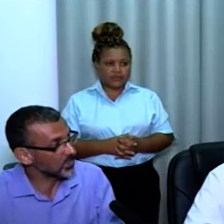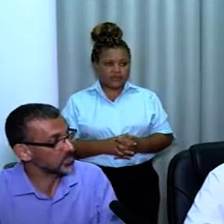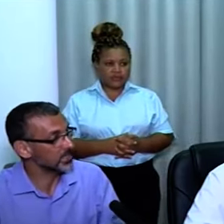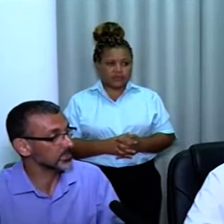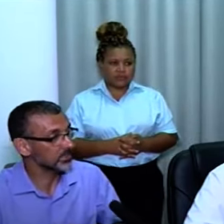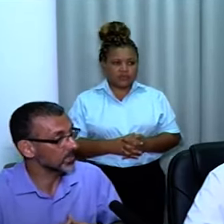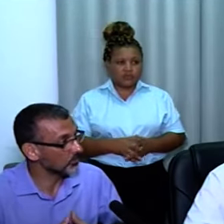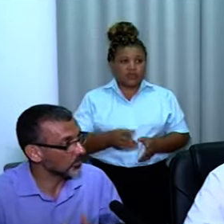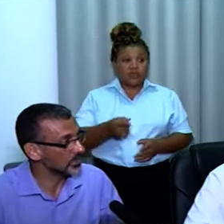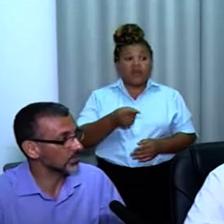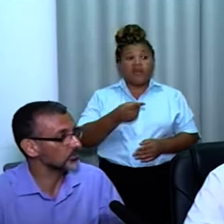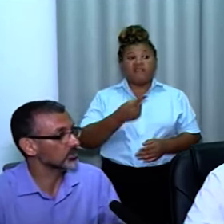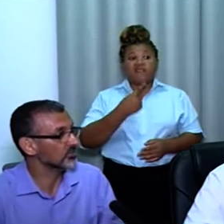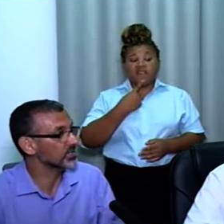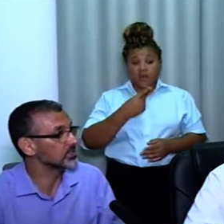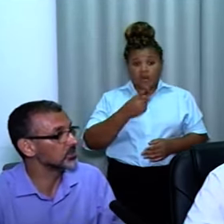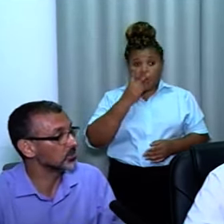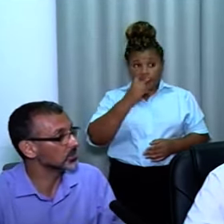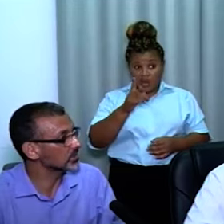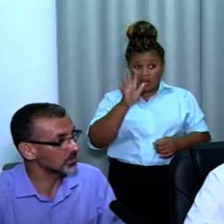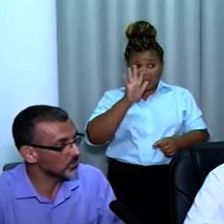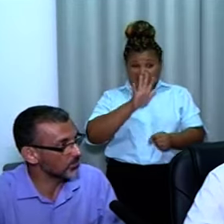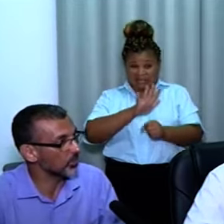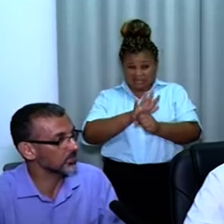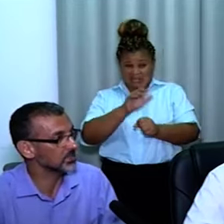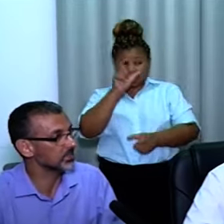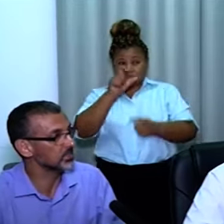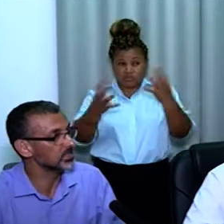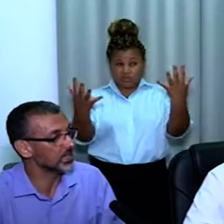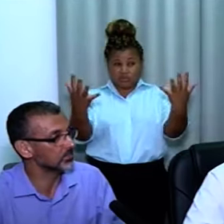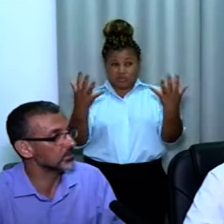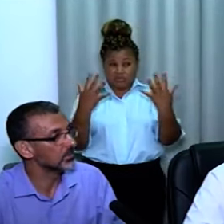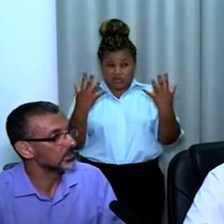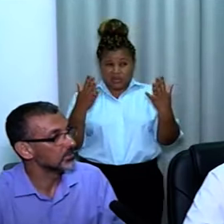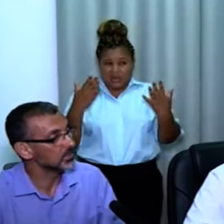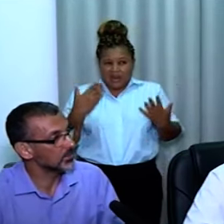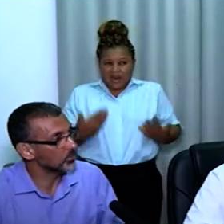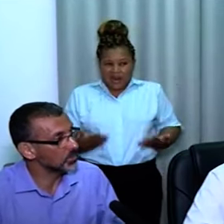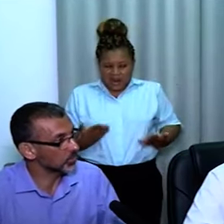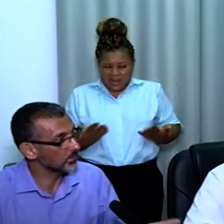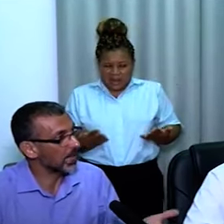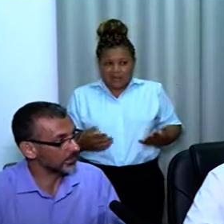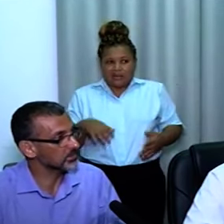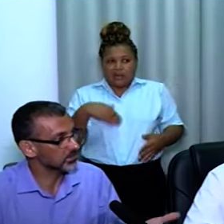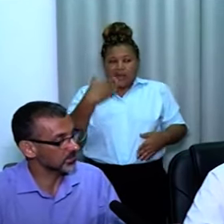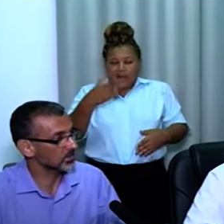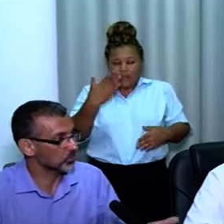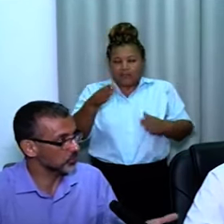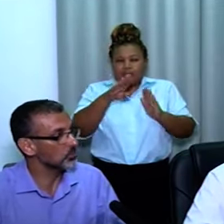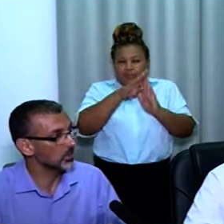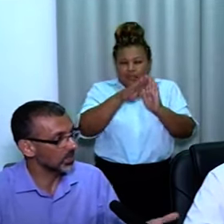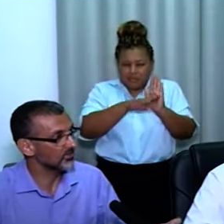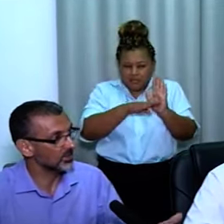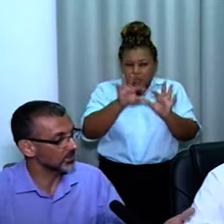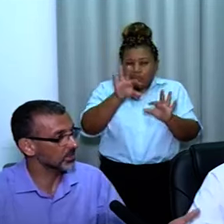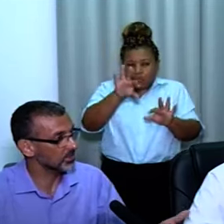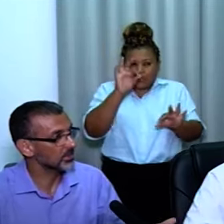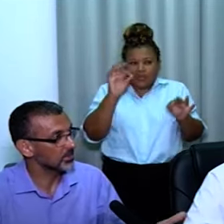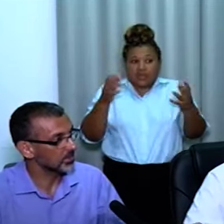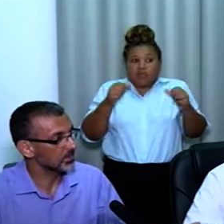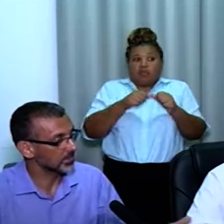besoin plus de machines, et mon quoi, ça nous besoin de faire une décision qui nous importe de machine immédiatement. Mais si nous avons besoin de balance coût